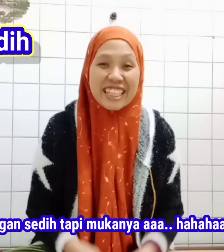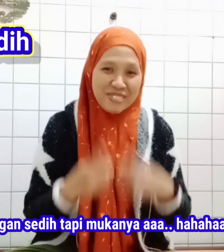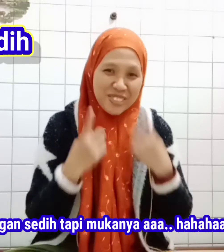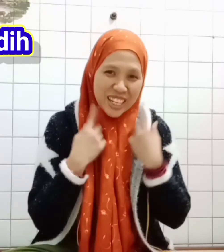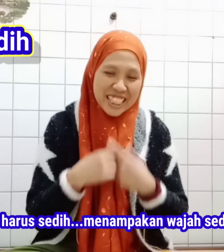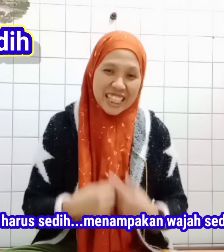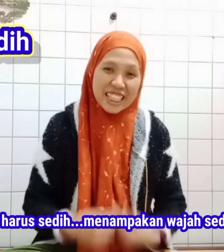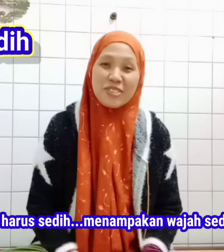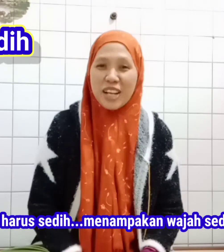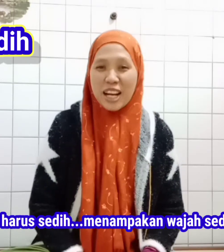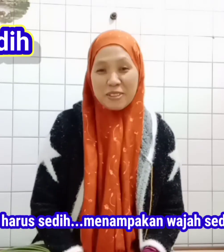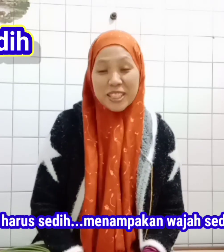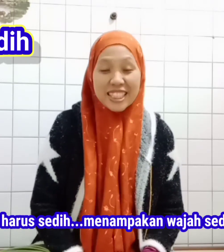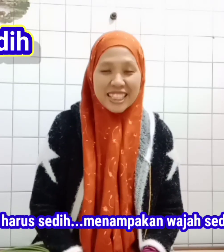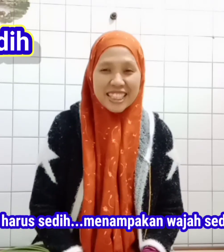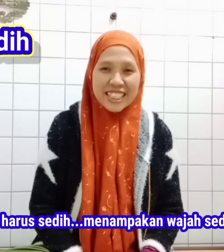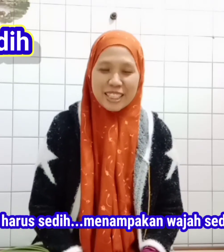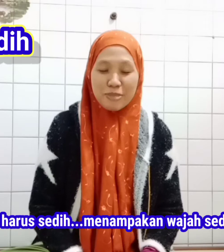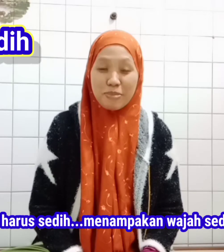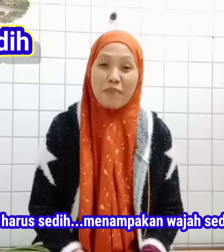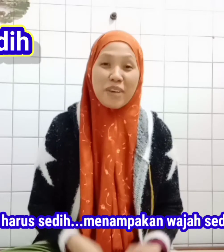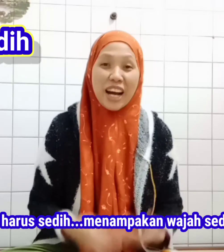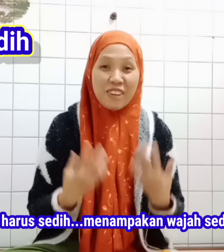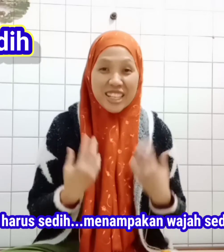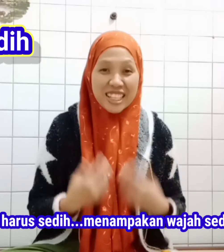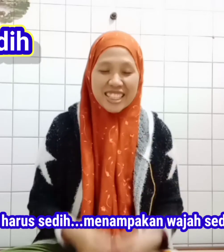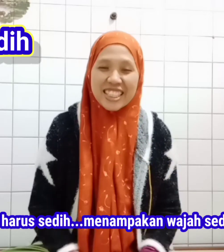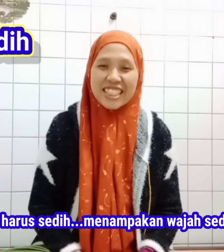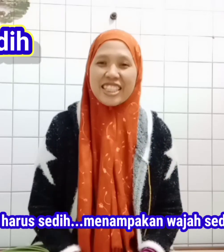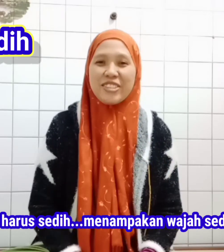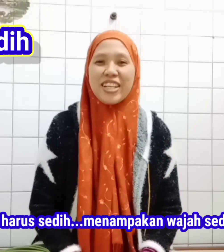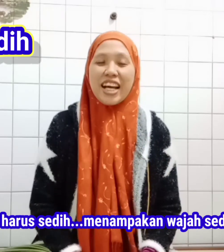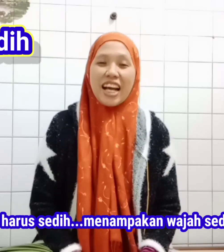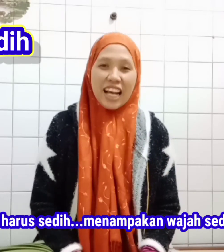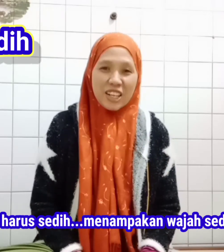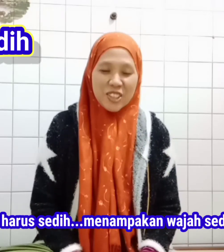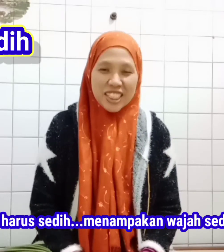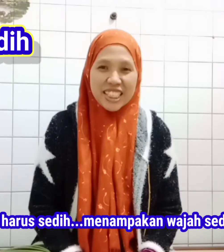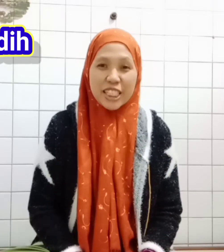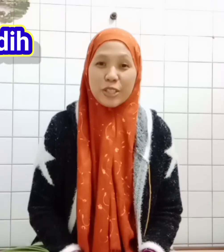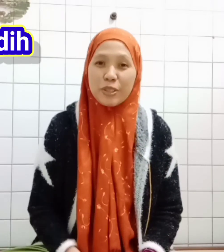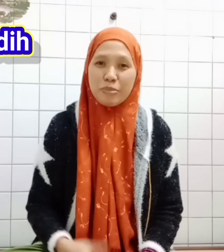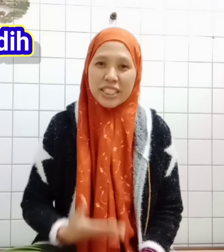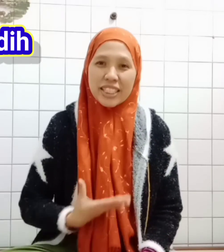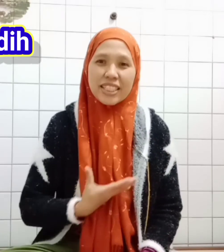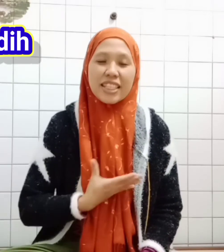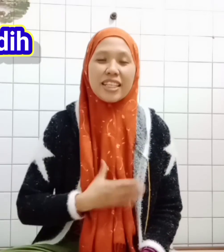sedih. Mukanya kita juga harus sedih gitu, menampakkan wajah sedih gitu. Kalau sedih itu begini,